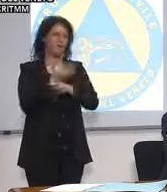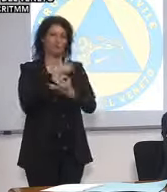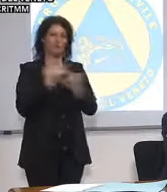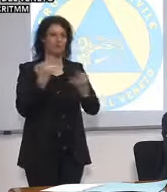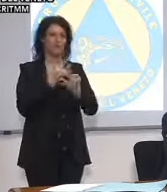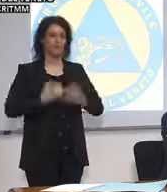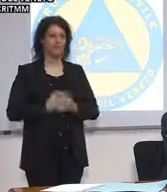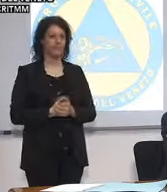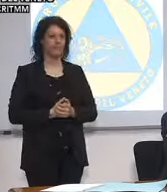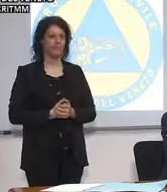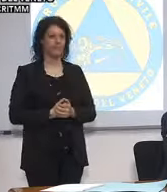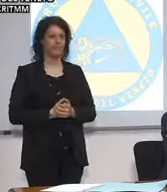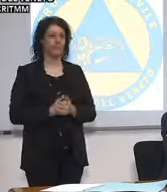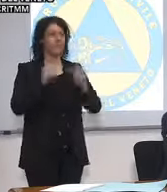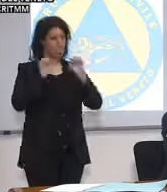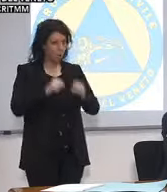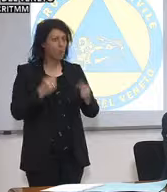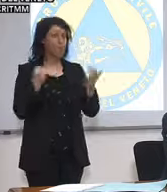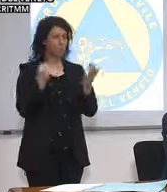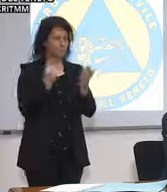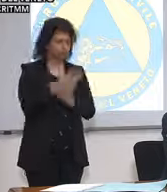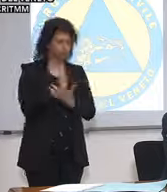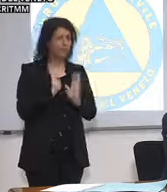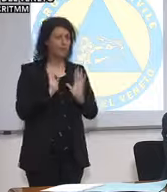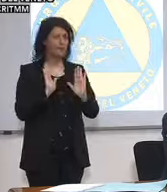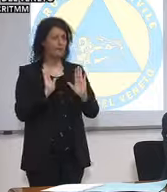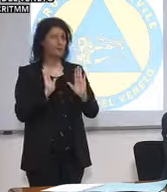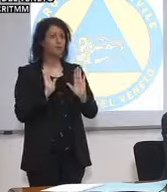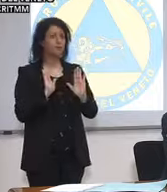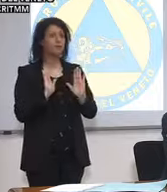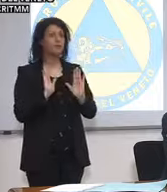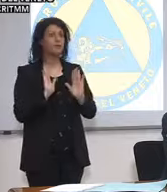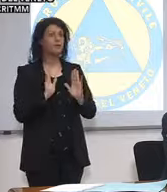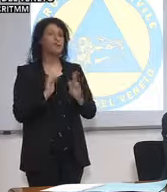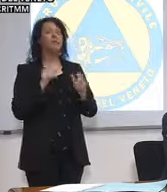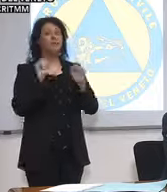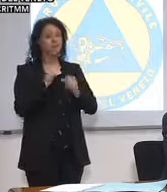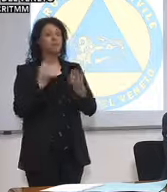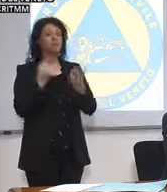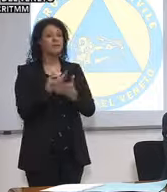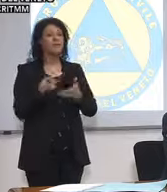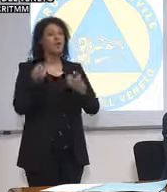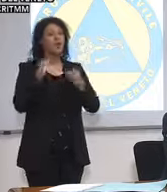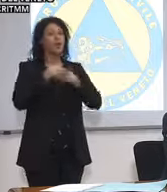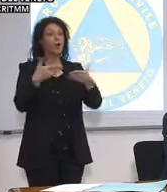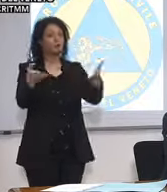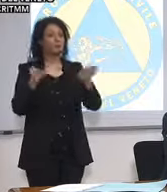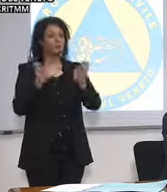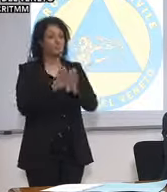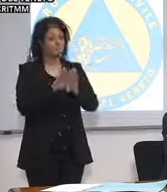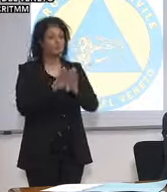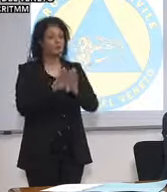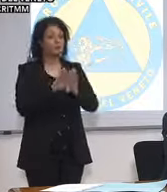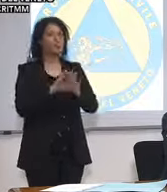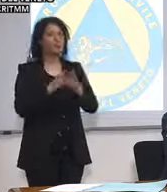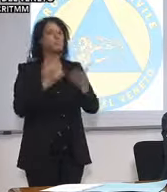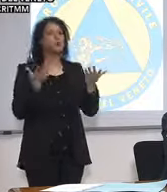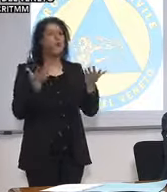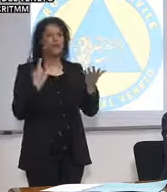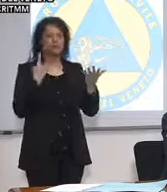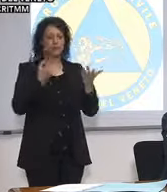possa accadere e non è neanche escluso che si debbano magari circoscrivere i focolai, però non possiamo neanche stare in casa a pensare